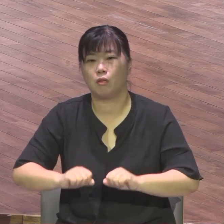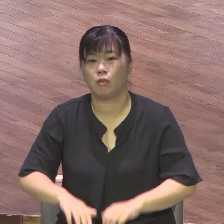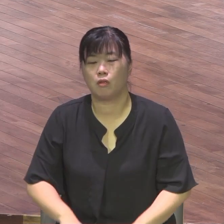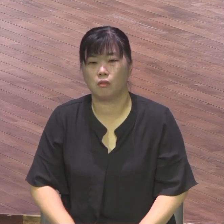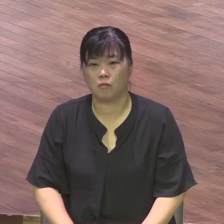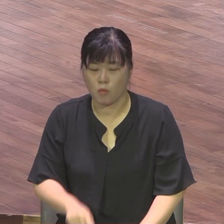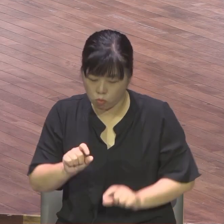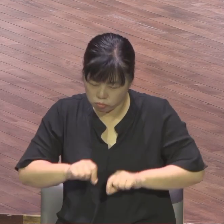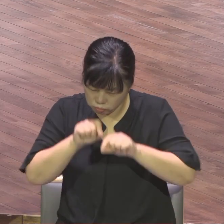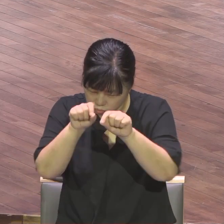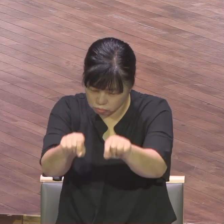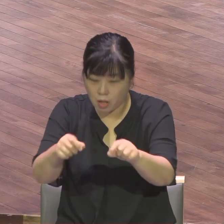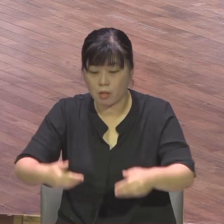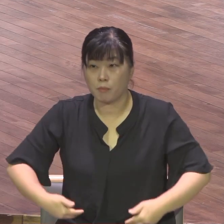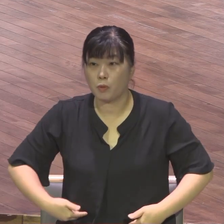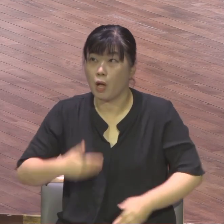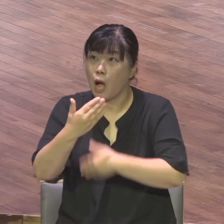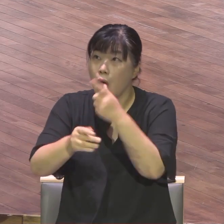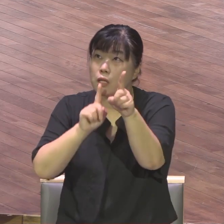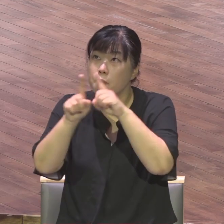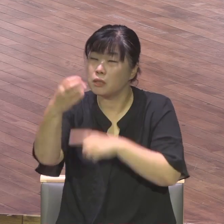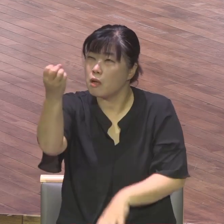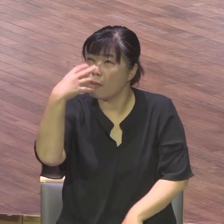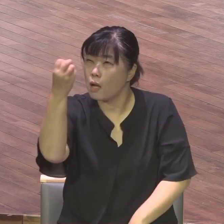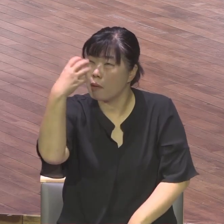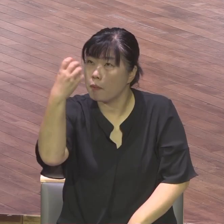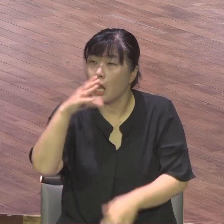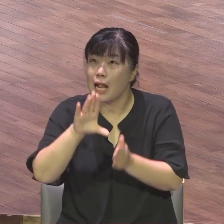감동이 오거든 적시로 그랬다네요. 적시로.